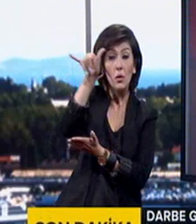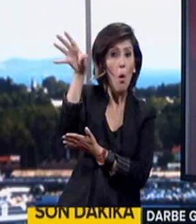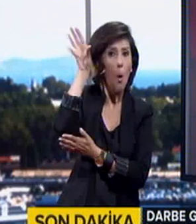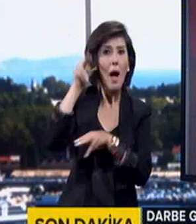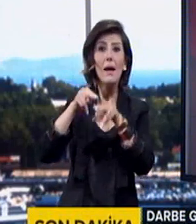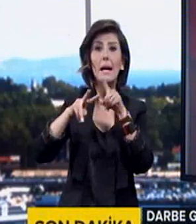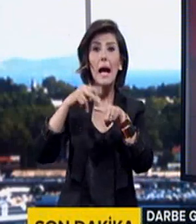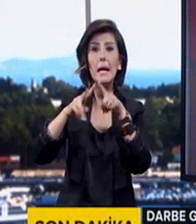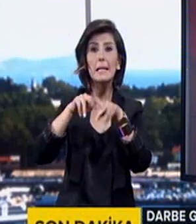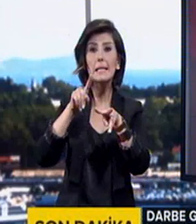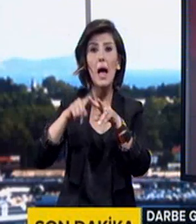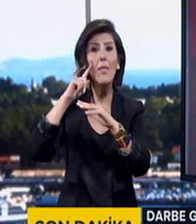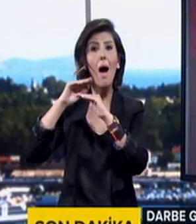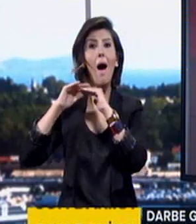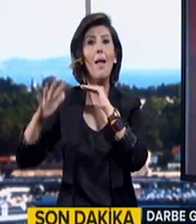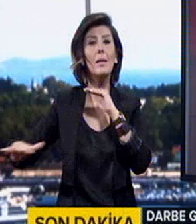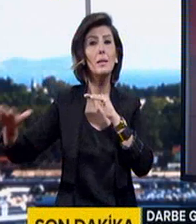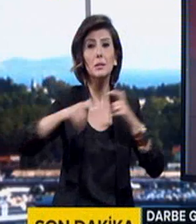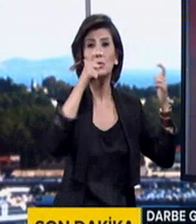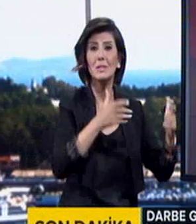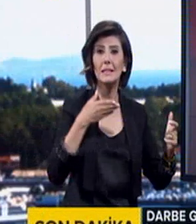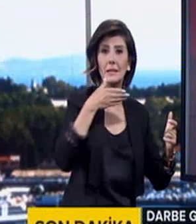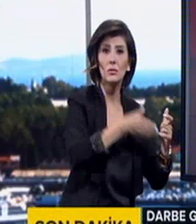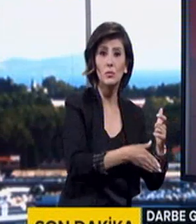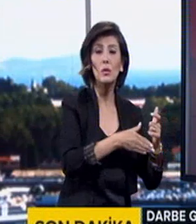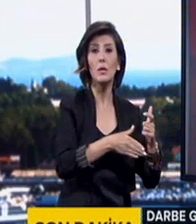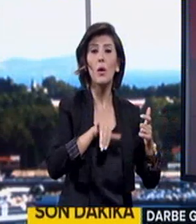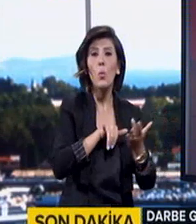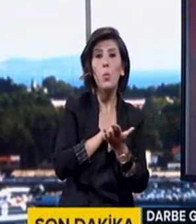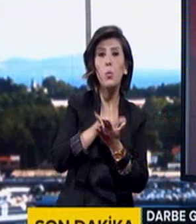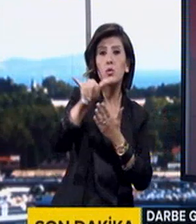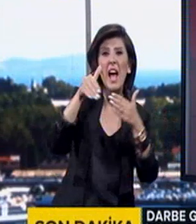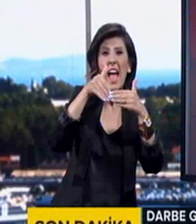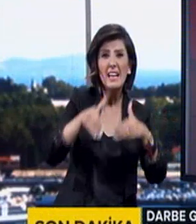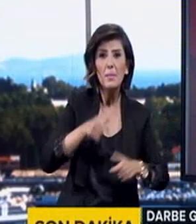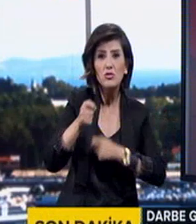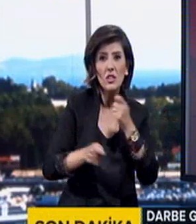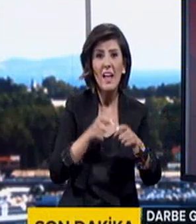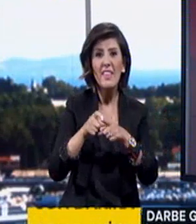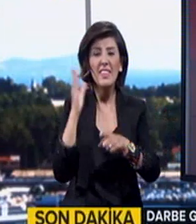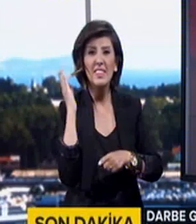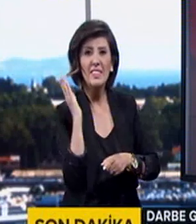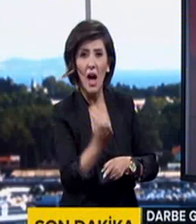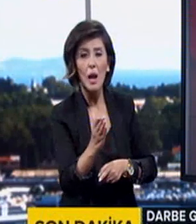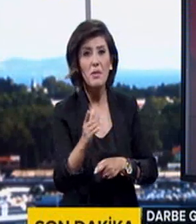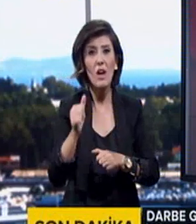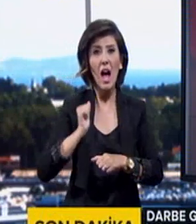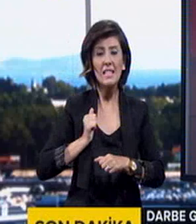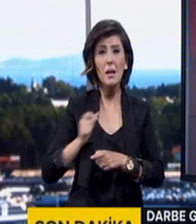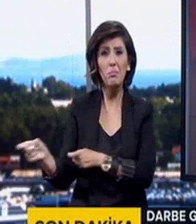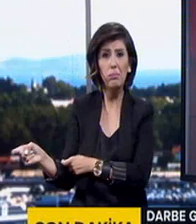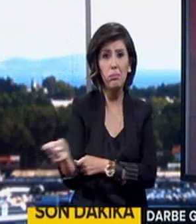Kazan halkı üsse akın etti. Üsse girip uçakları engellemeye çalışanlara darbeci askerlerin ateş ettiği o